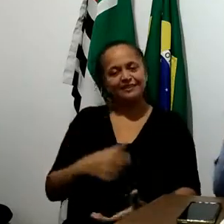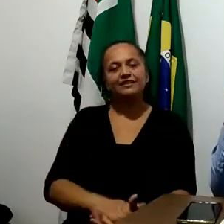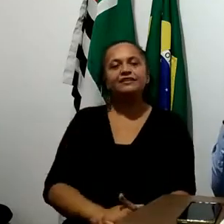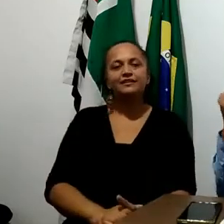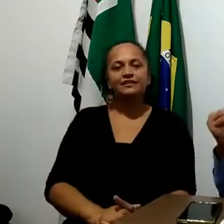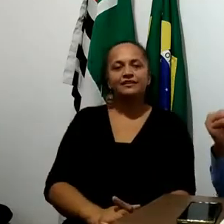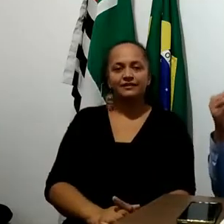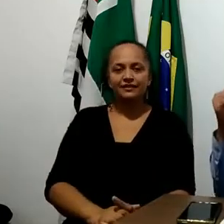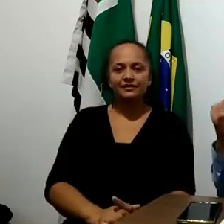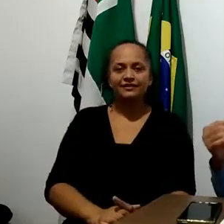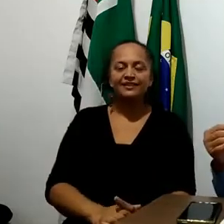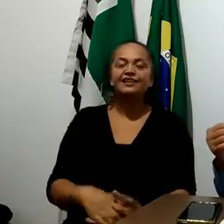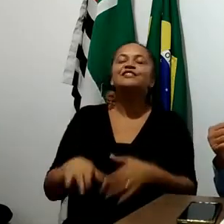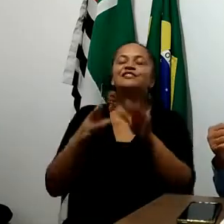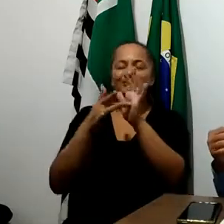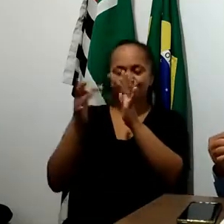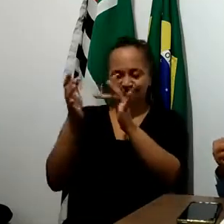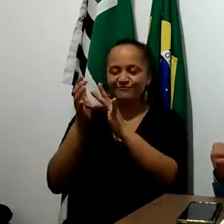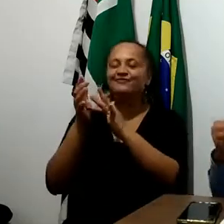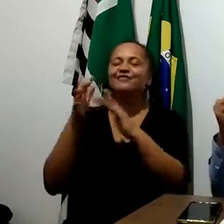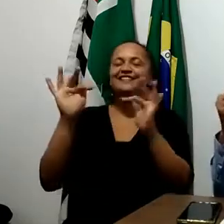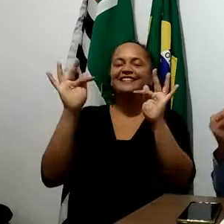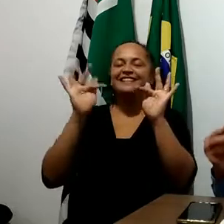ele fica feliz